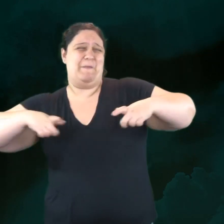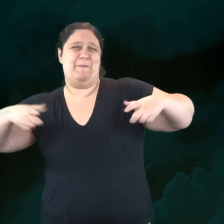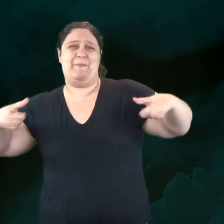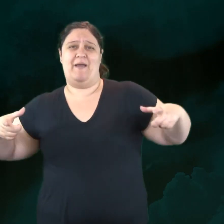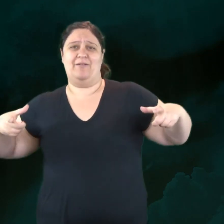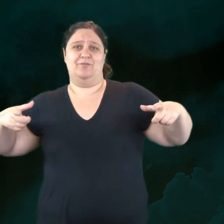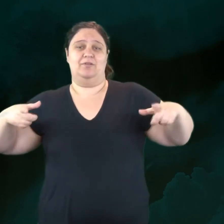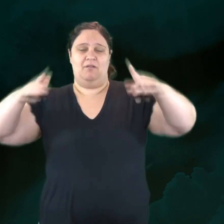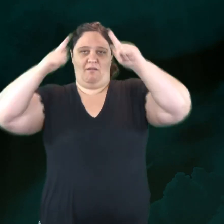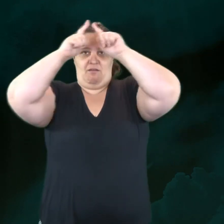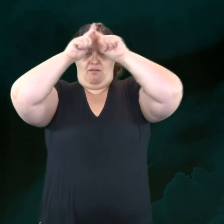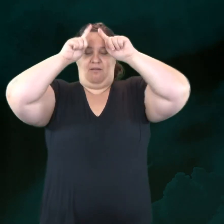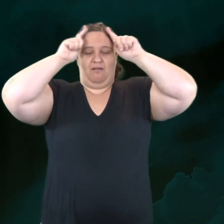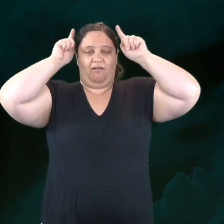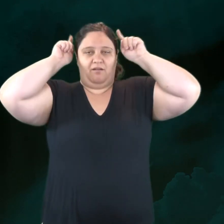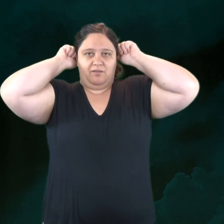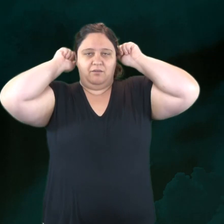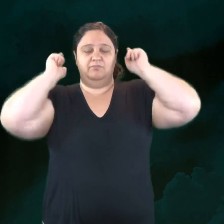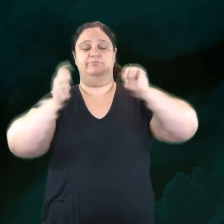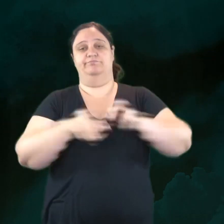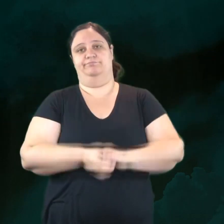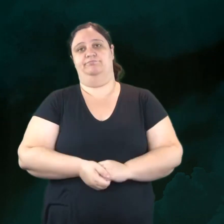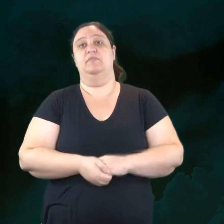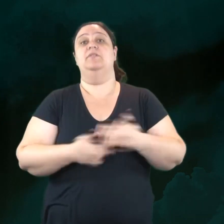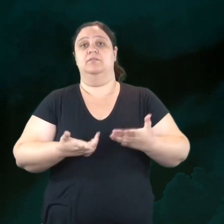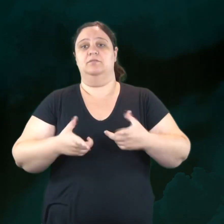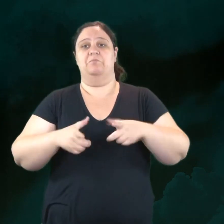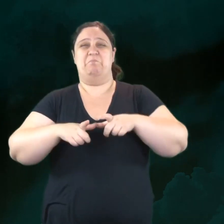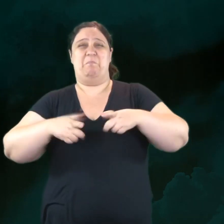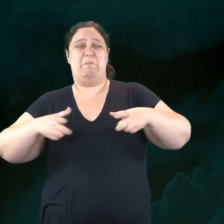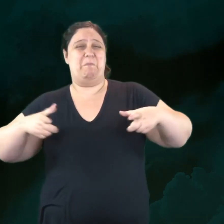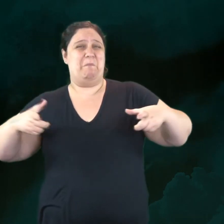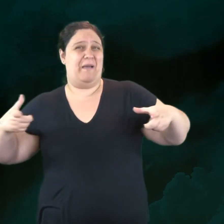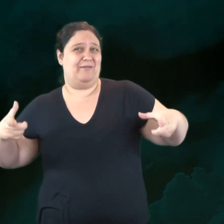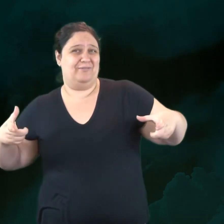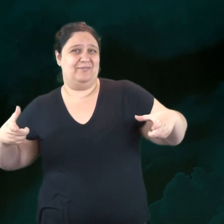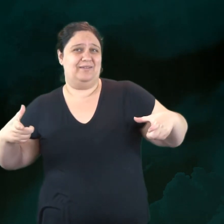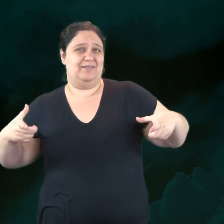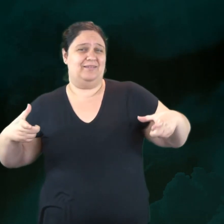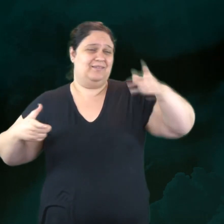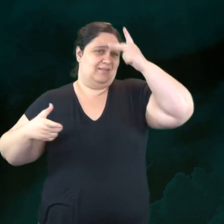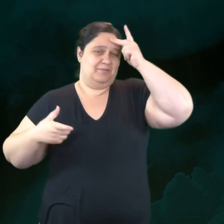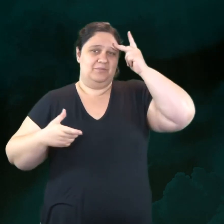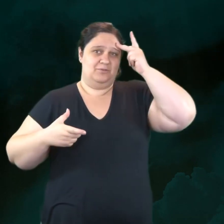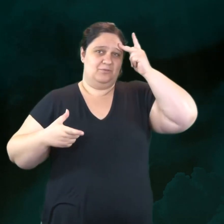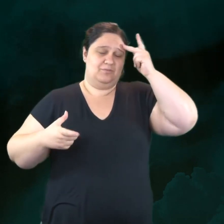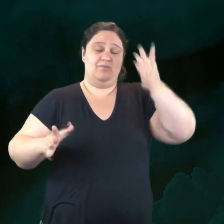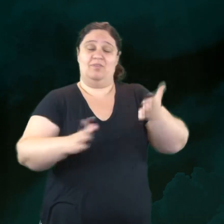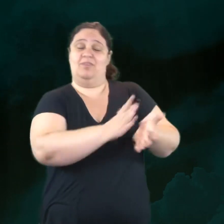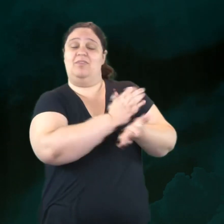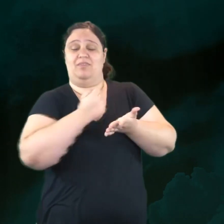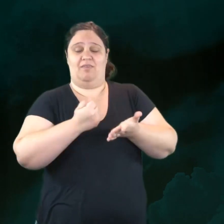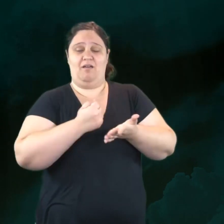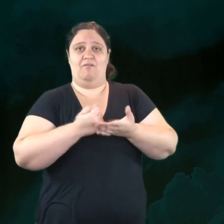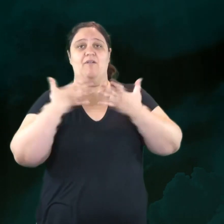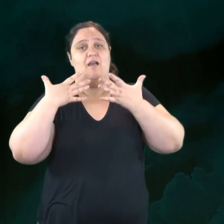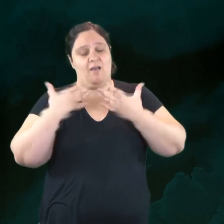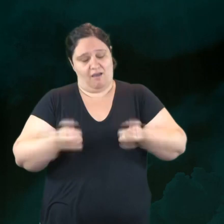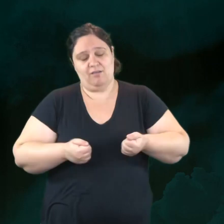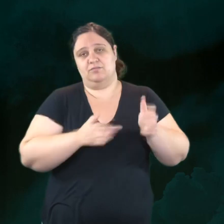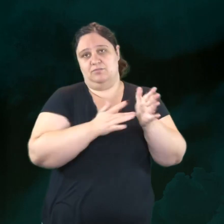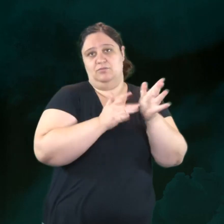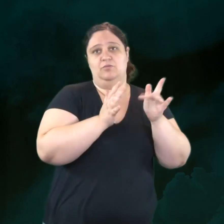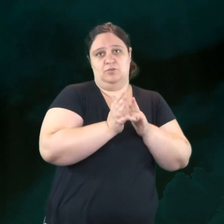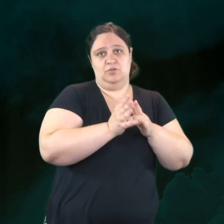de gregos. Então, a grande maioria dos que foram salvos pela pregação de